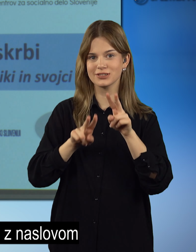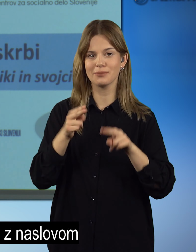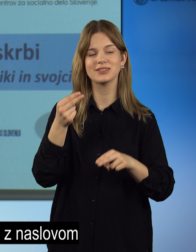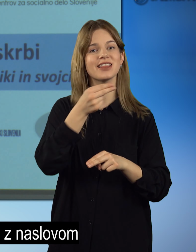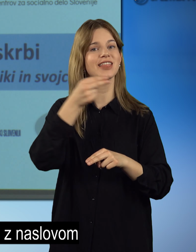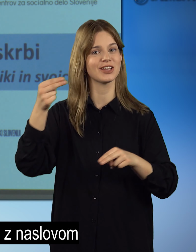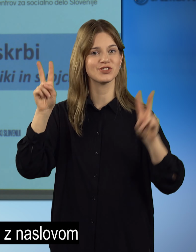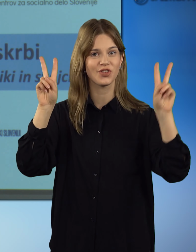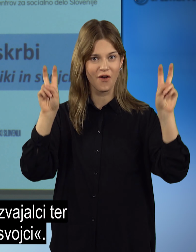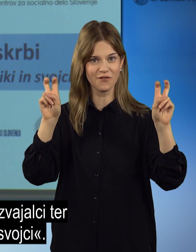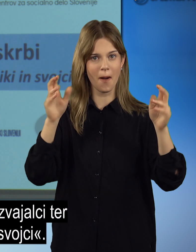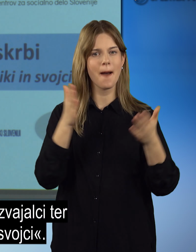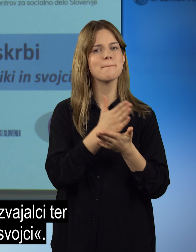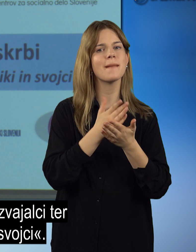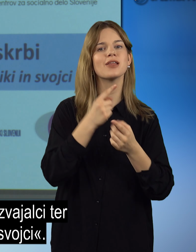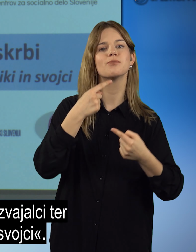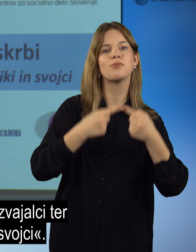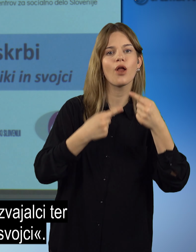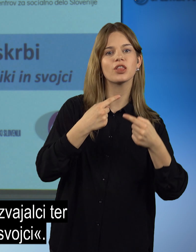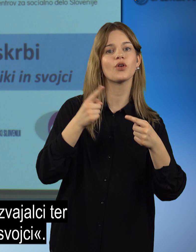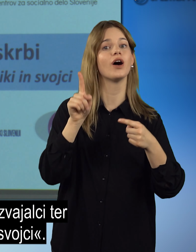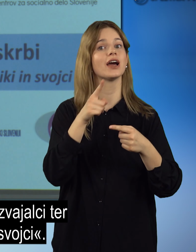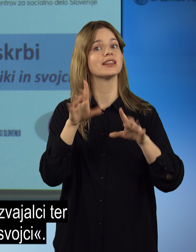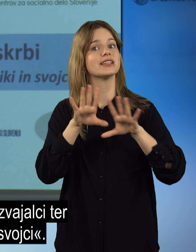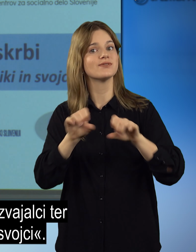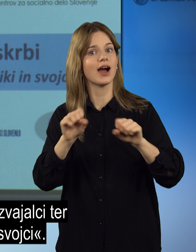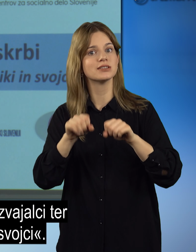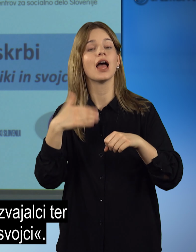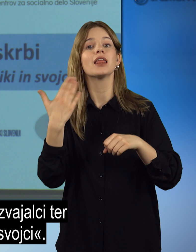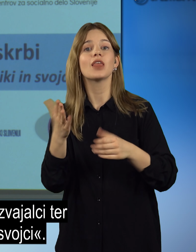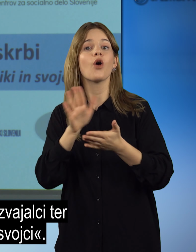politiko in izvajalci ter uporabniki in svojci.